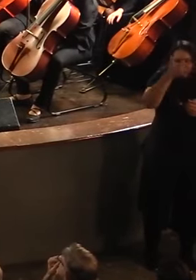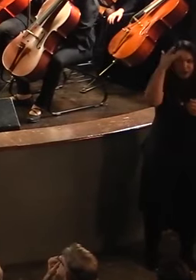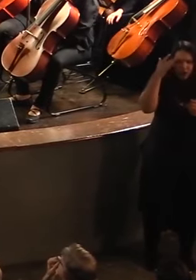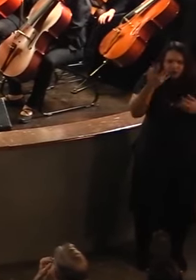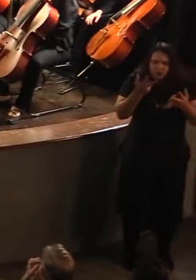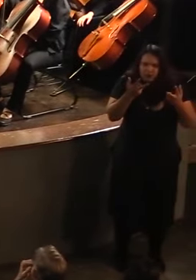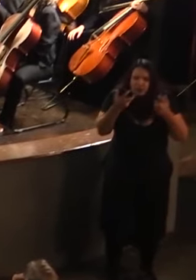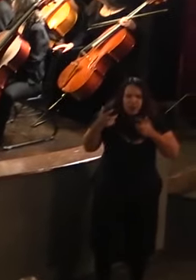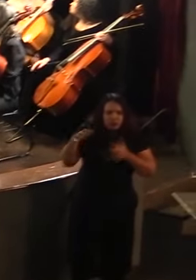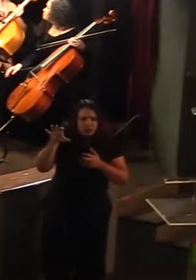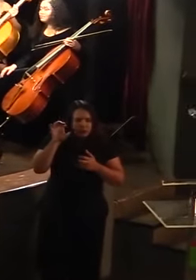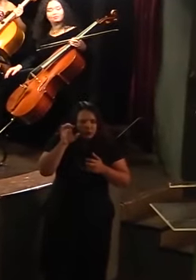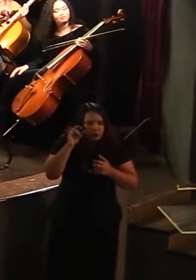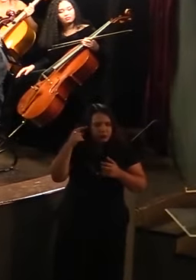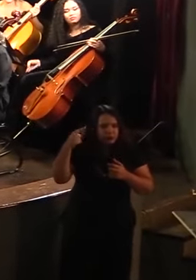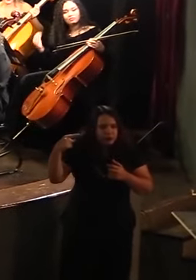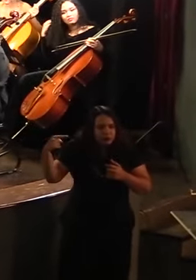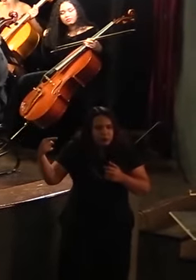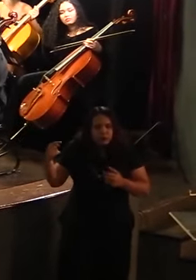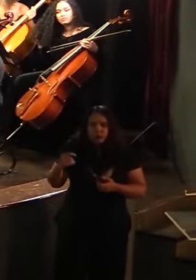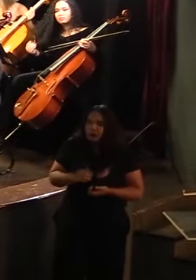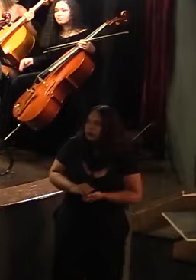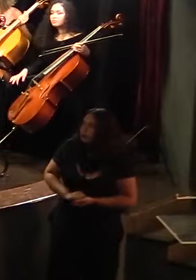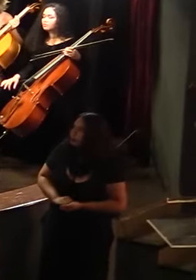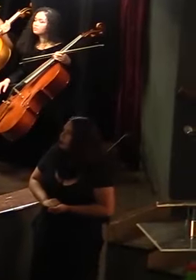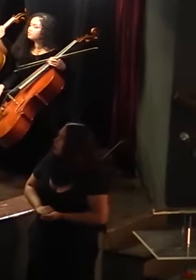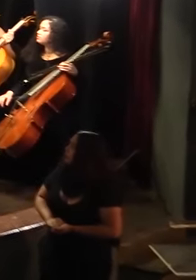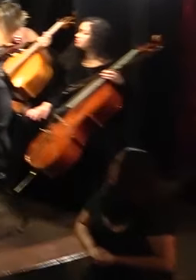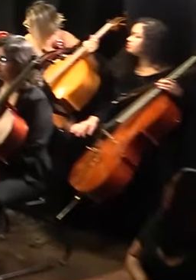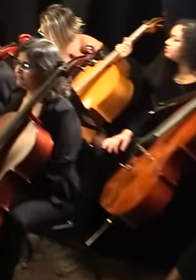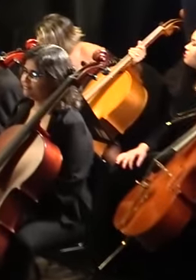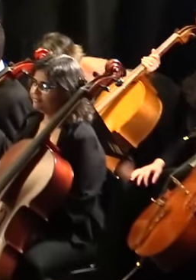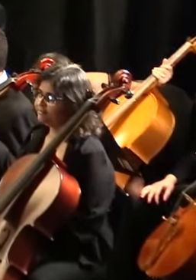possa reconhecer o som desse instrumento.